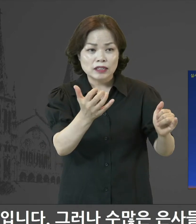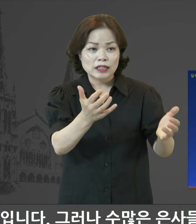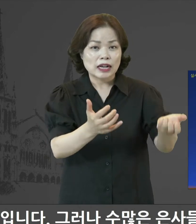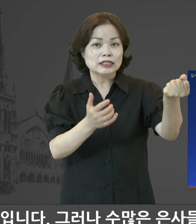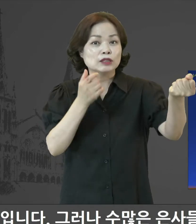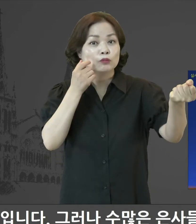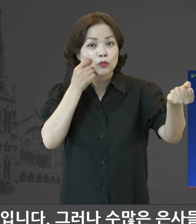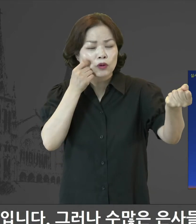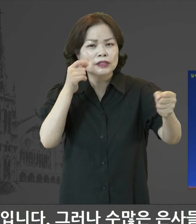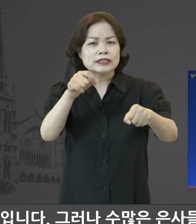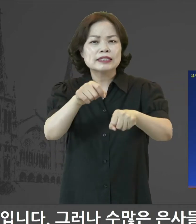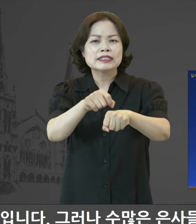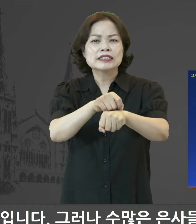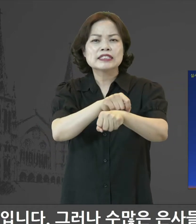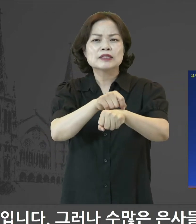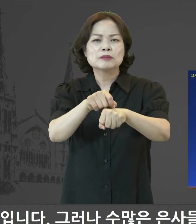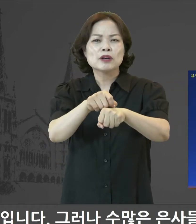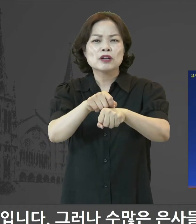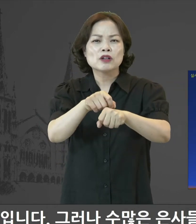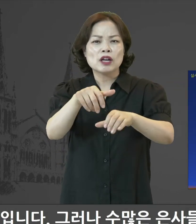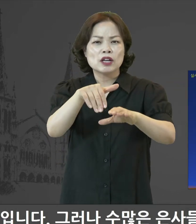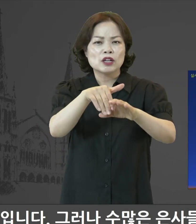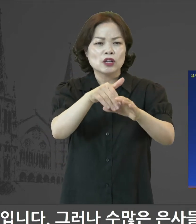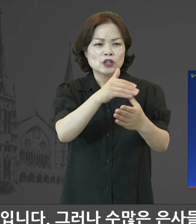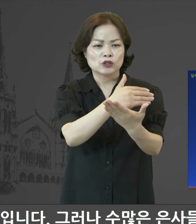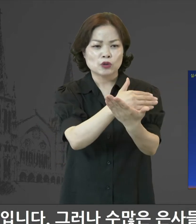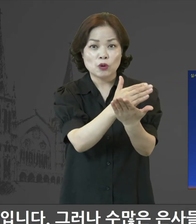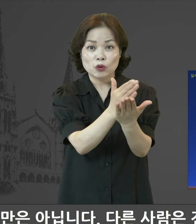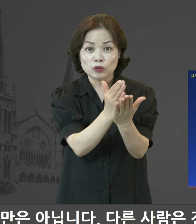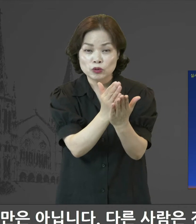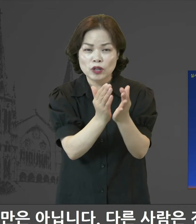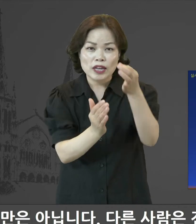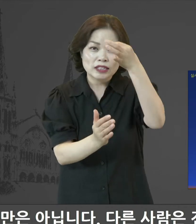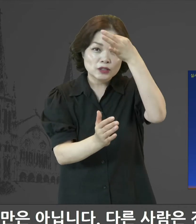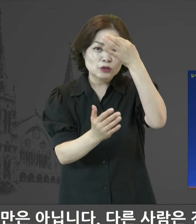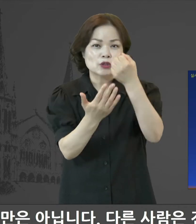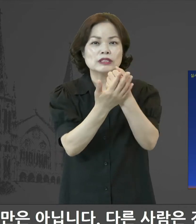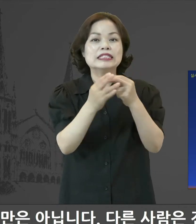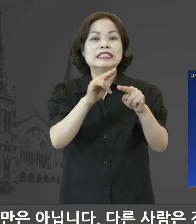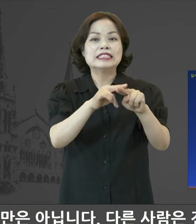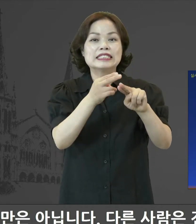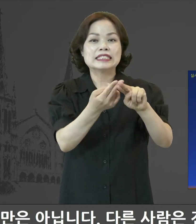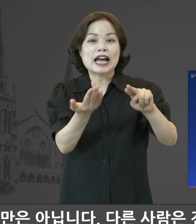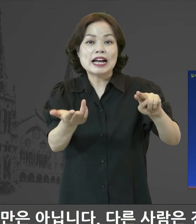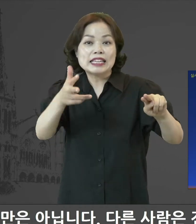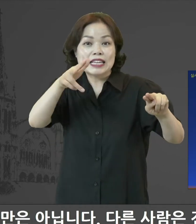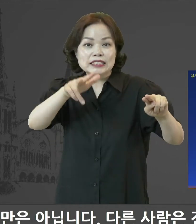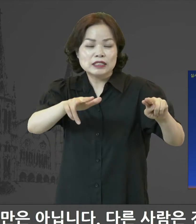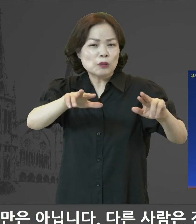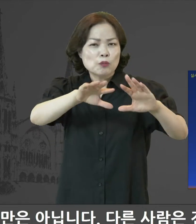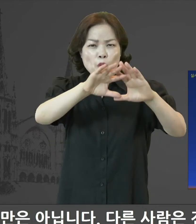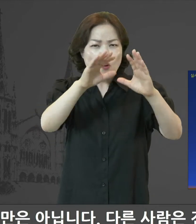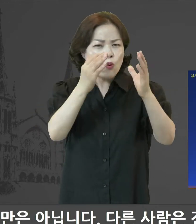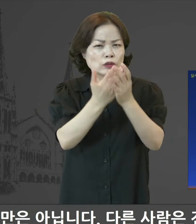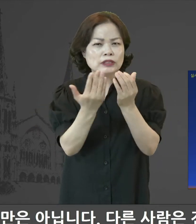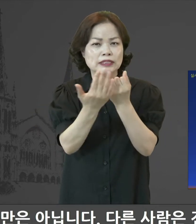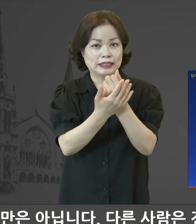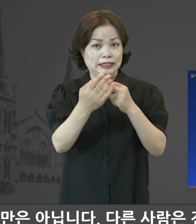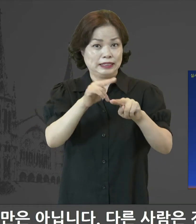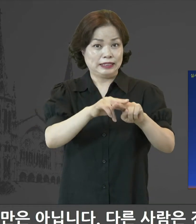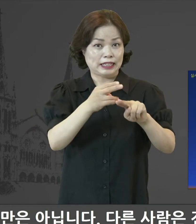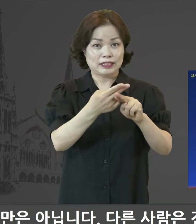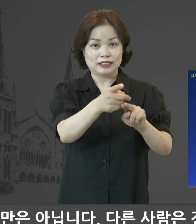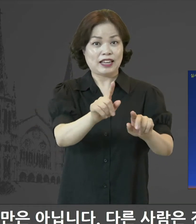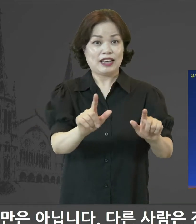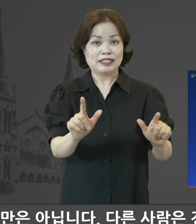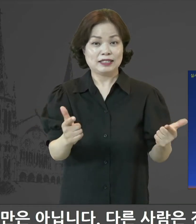못한 특별한 종류의 재주, 이것도 은사이지만 모든 은사가 그런 것은 아닙니다.